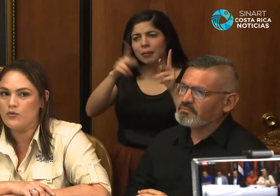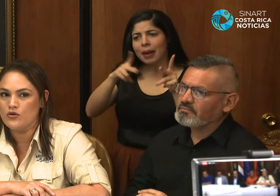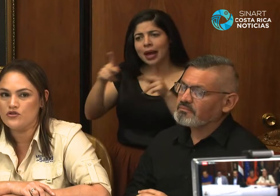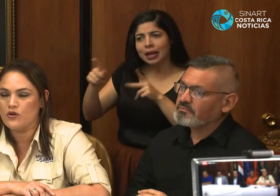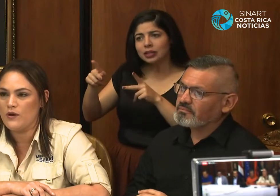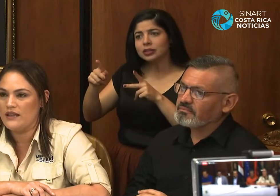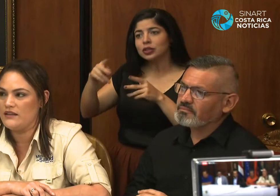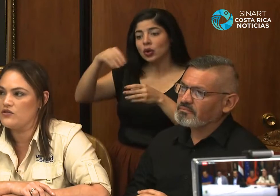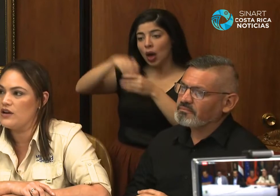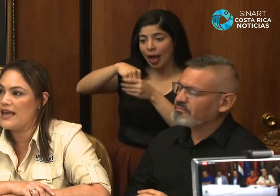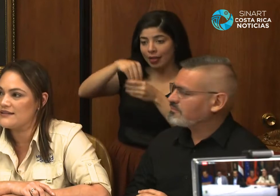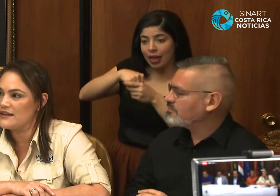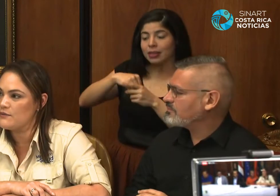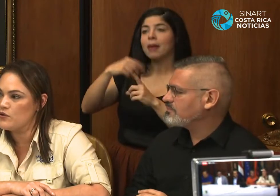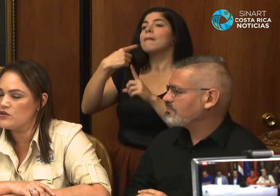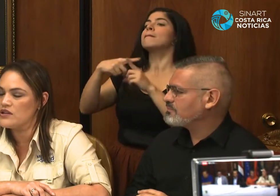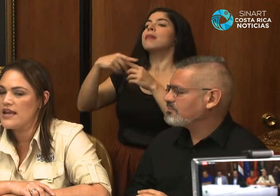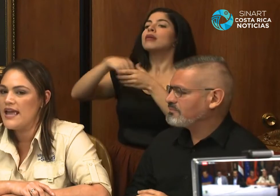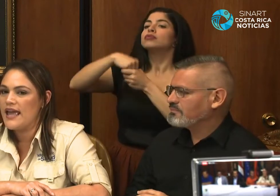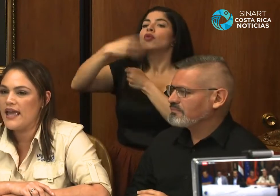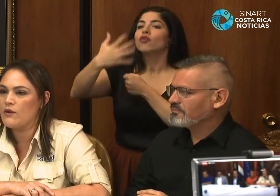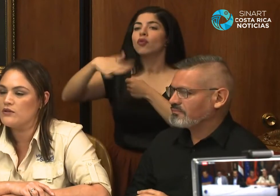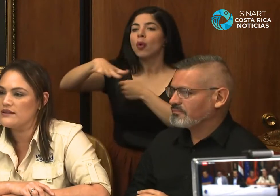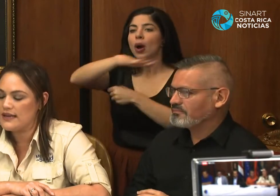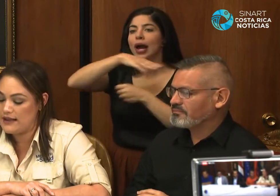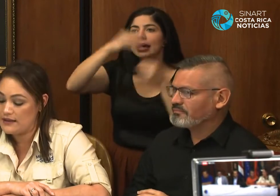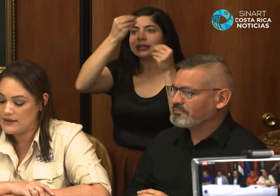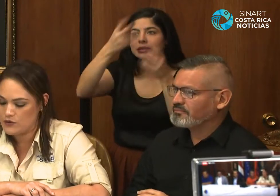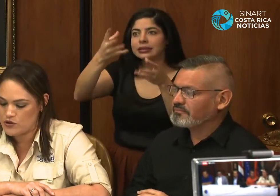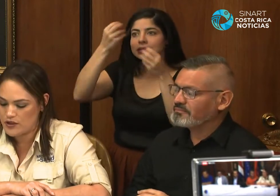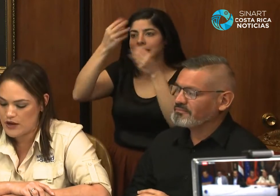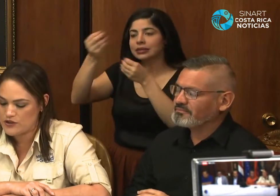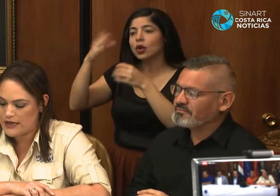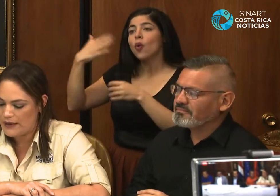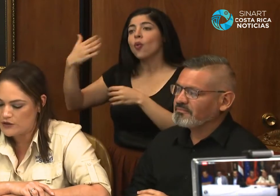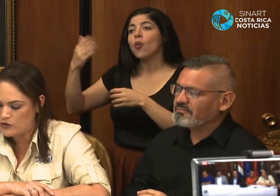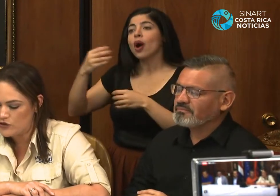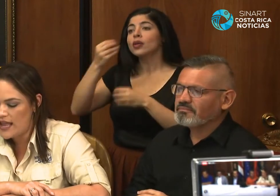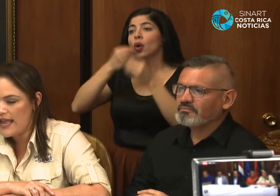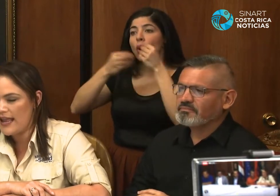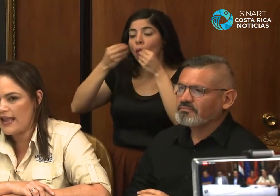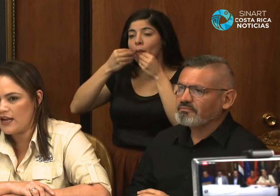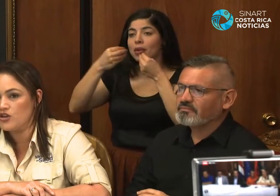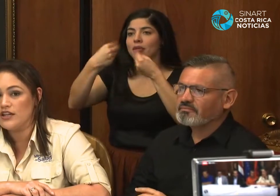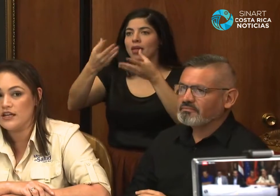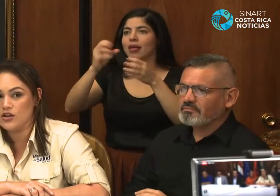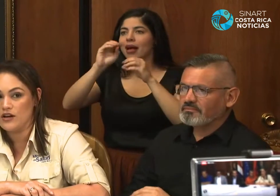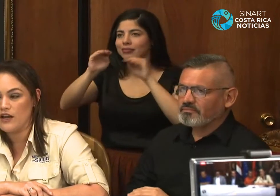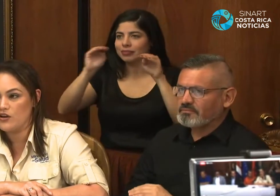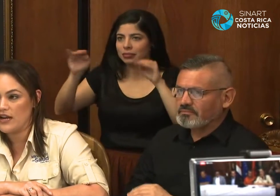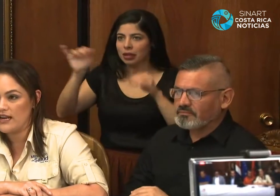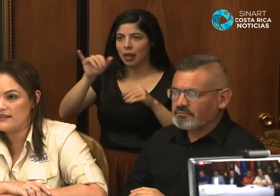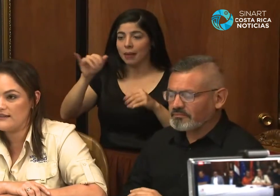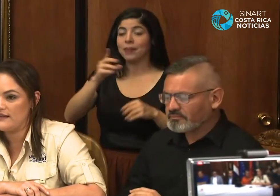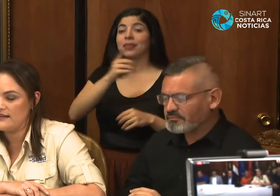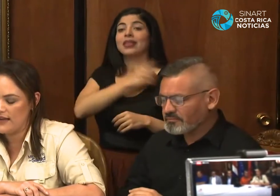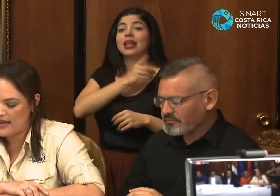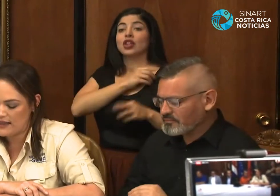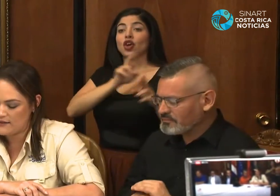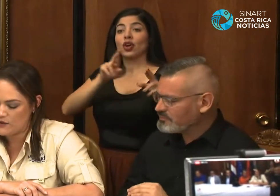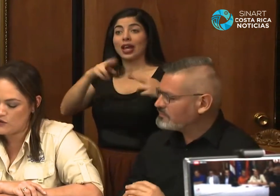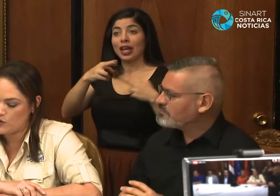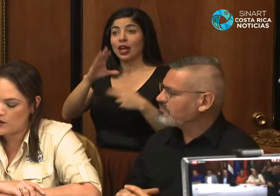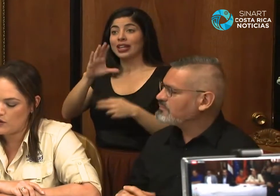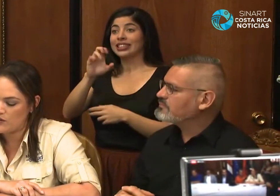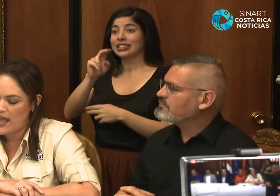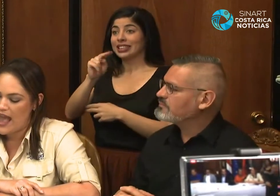nivel intramuros como la atención extramuros, cuando hacen la distribución de los alimentos. Los directores regionales de CENCINAI